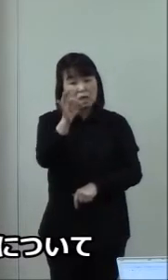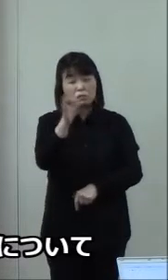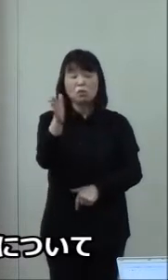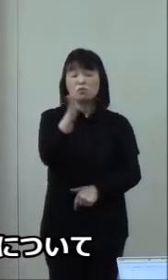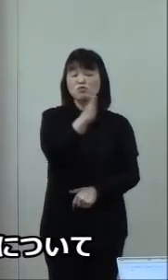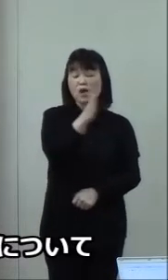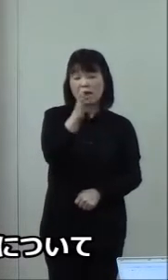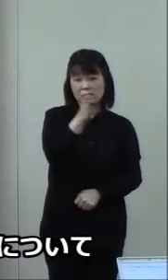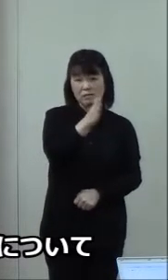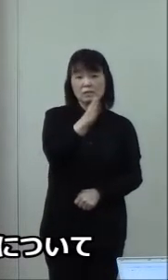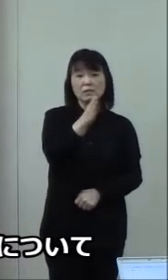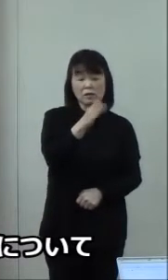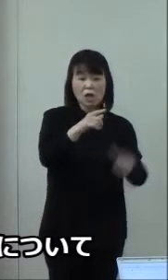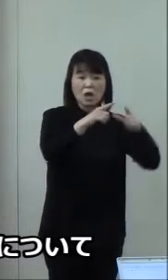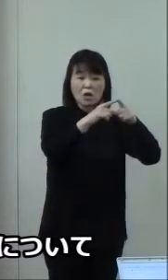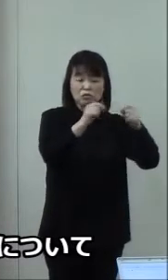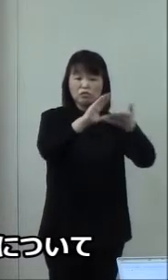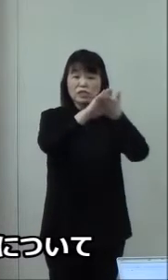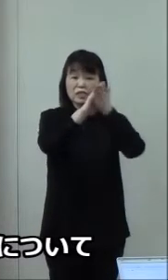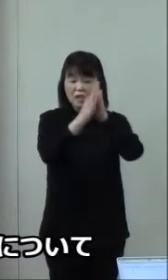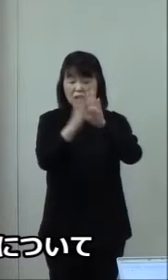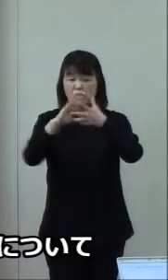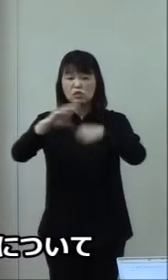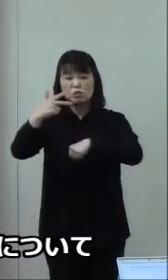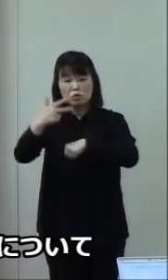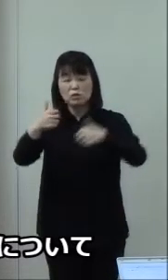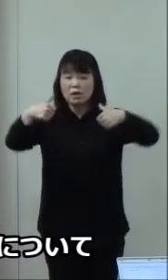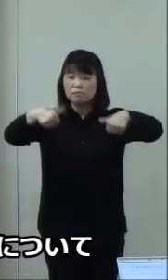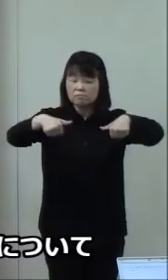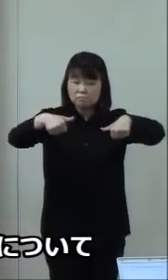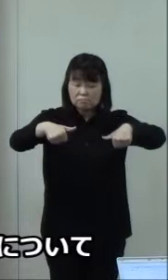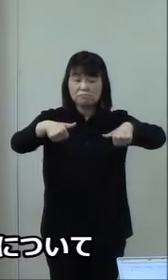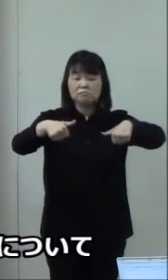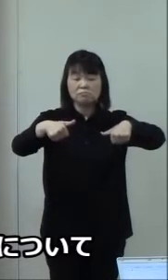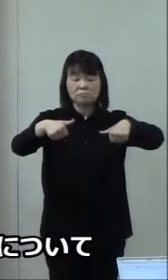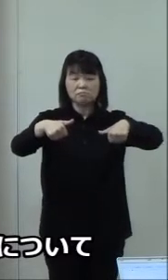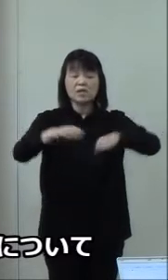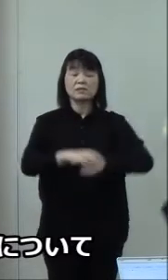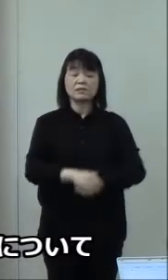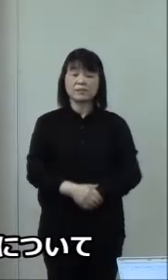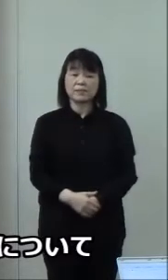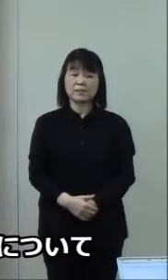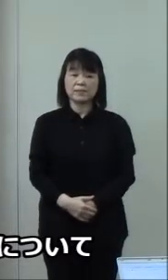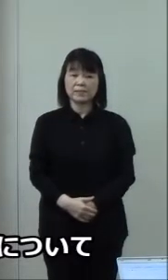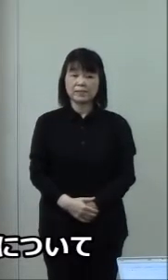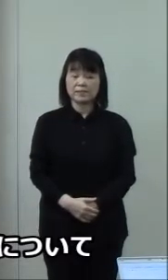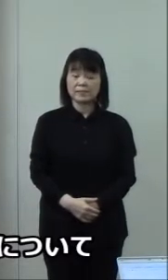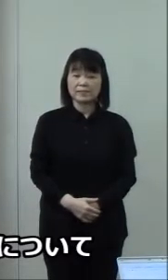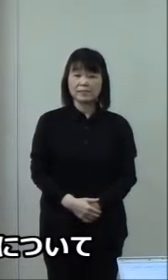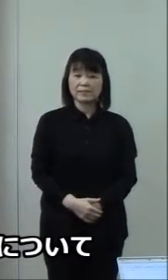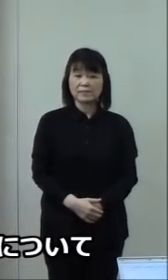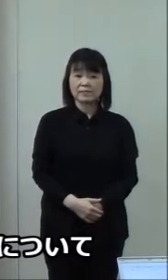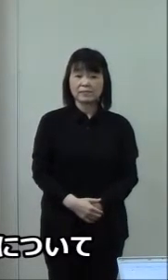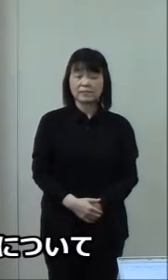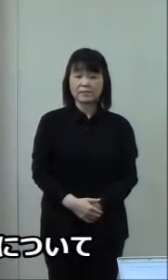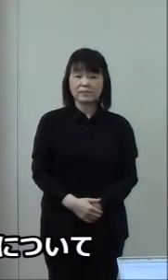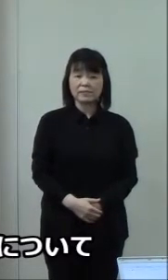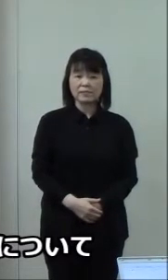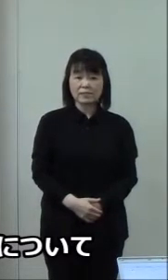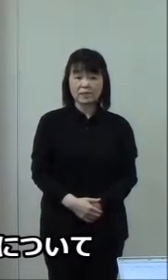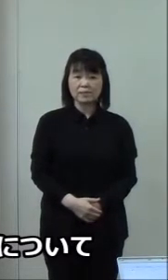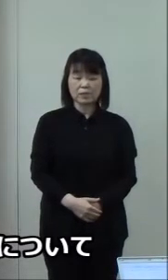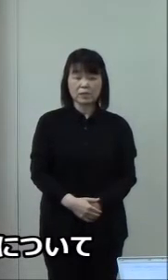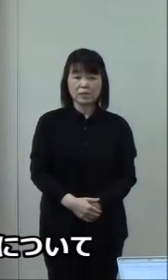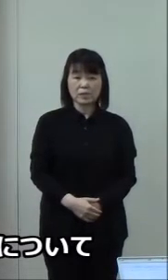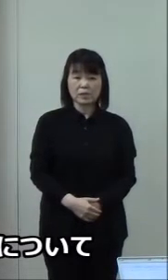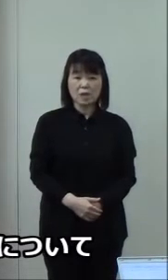、それと同じぐらいな、接種率となっているということであります。その中で1週あ